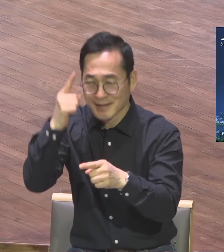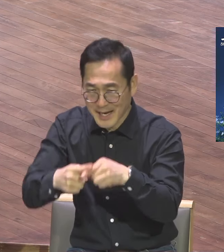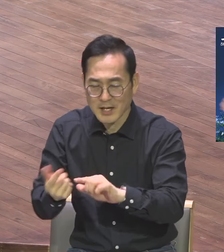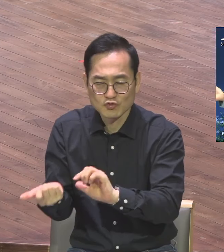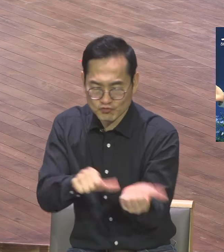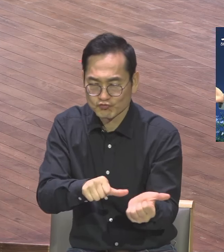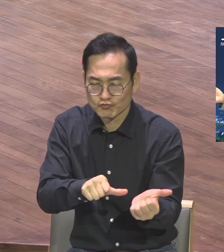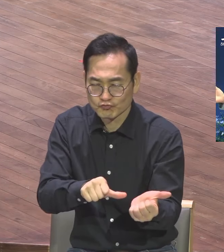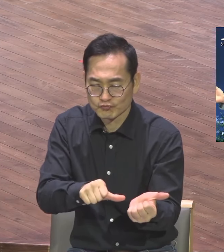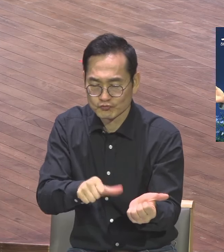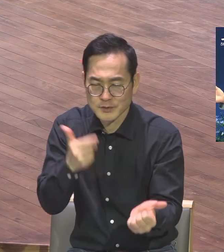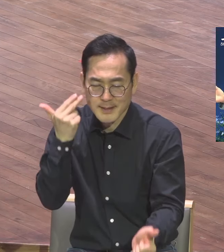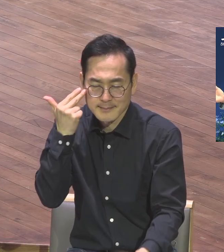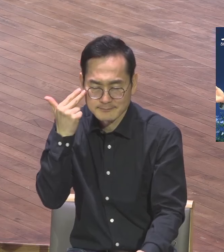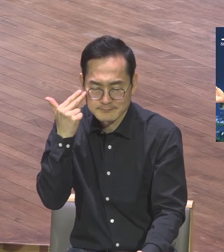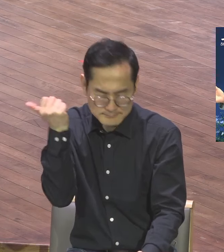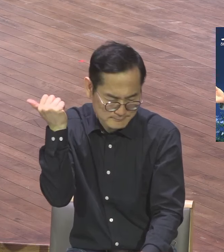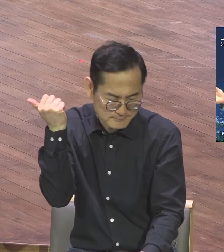그리고 잊혀져라.